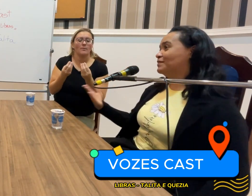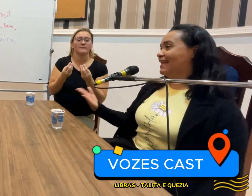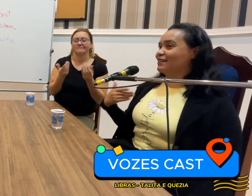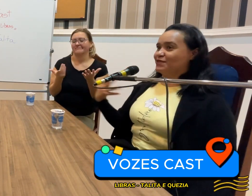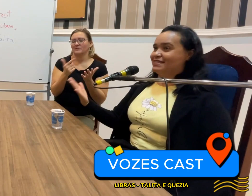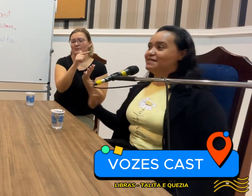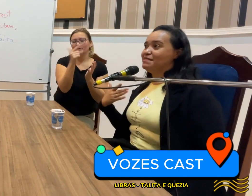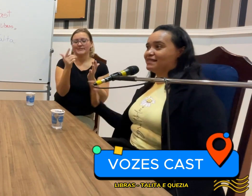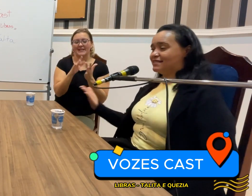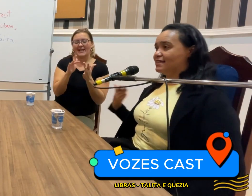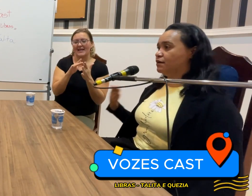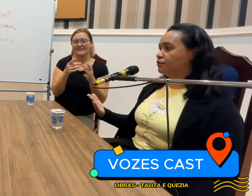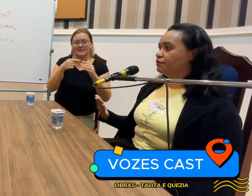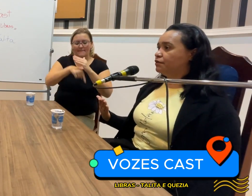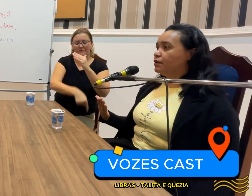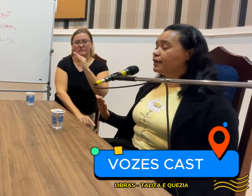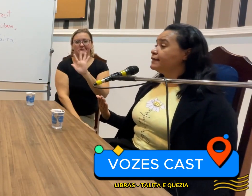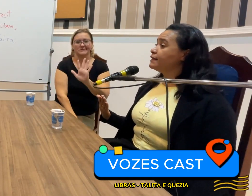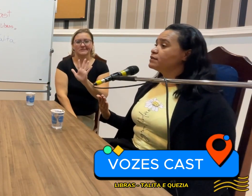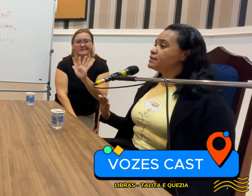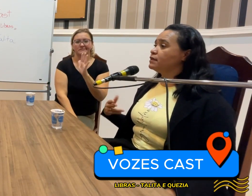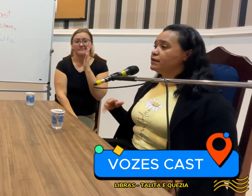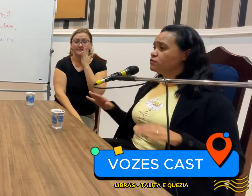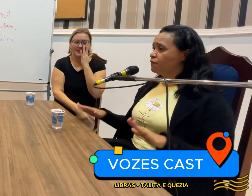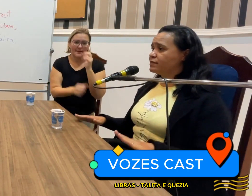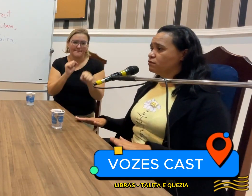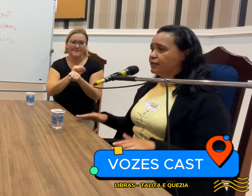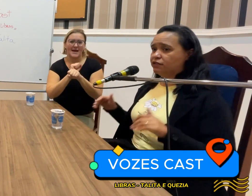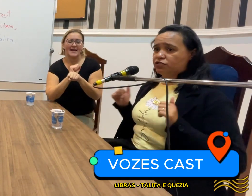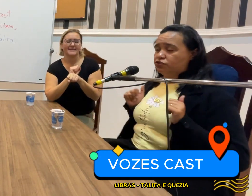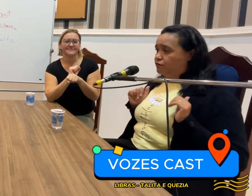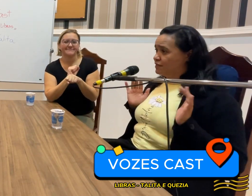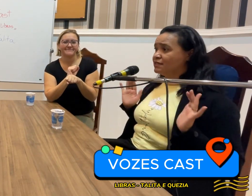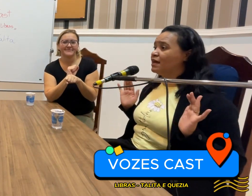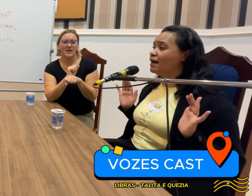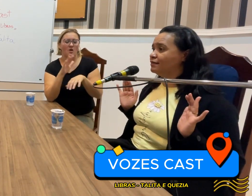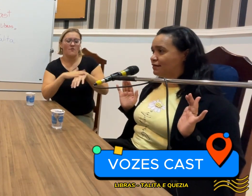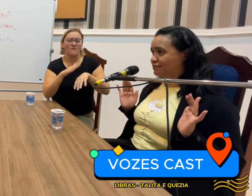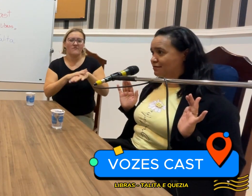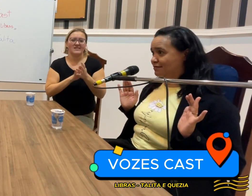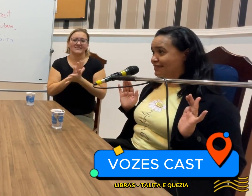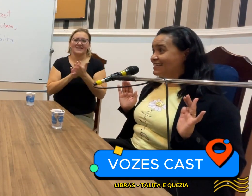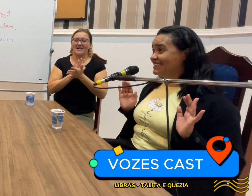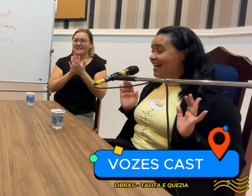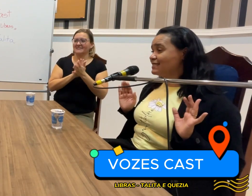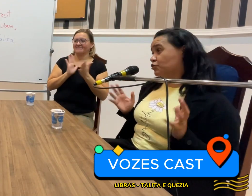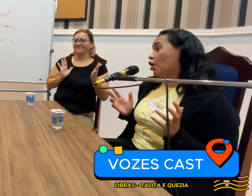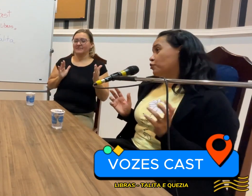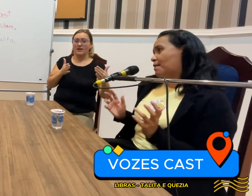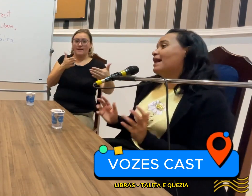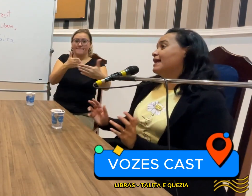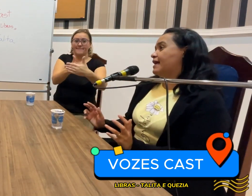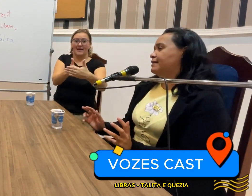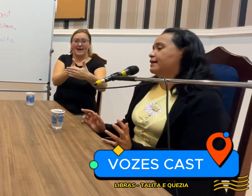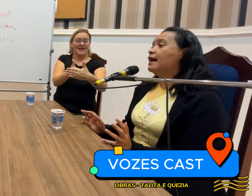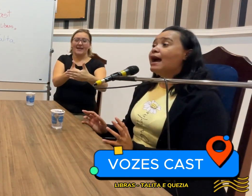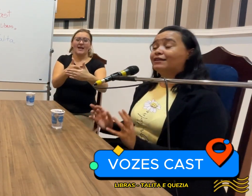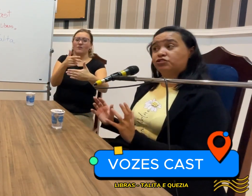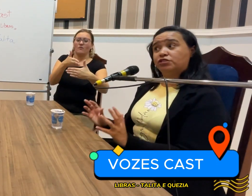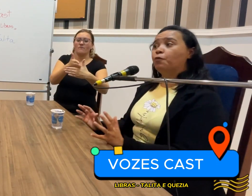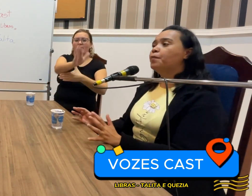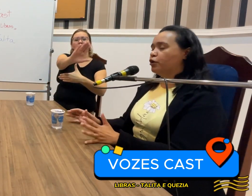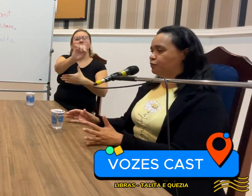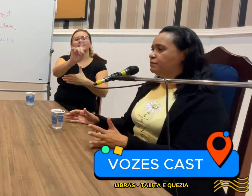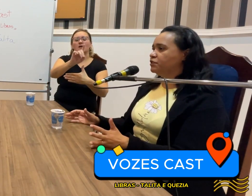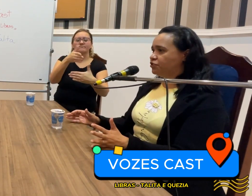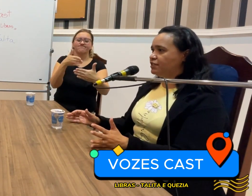esse contato, essa imersão. Então, assim, isso faz com que a gente não faça nada. As barreiras. Né? Se torna uma barreira. A